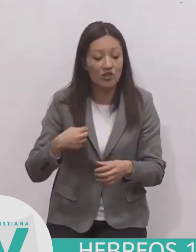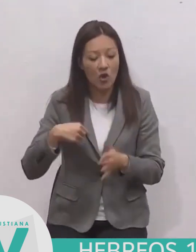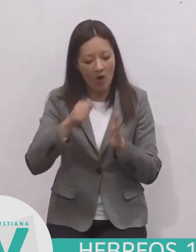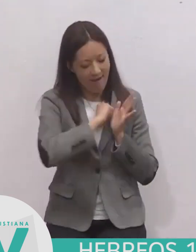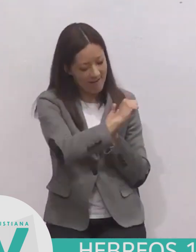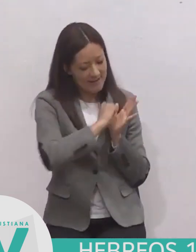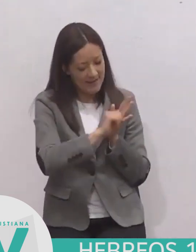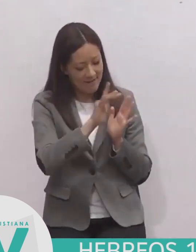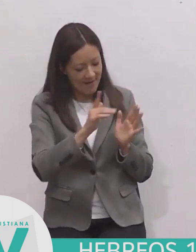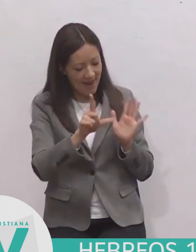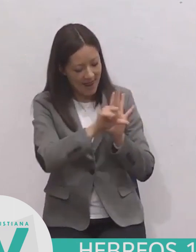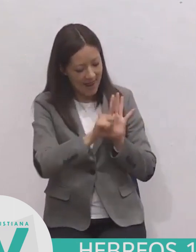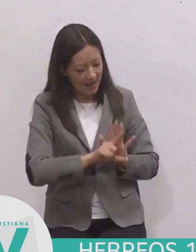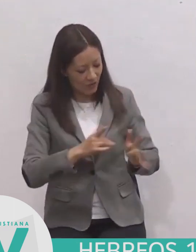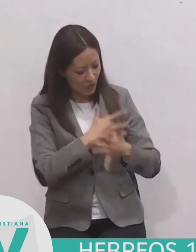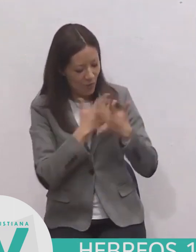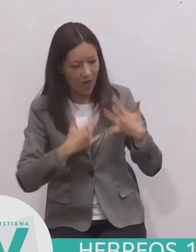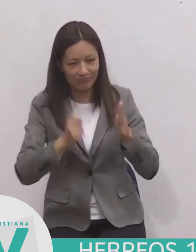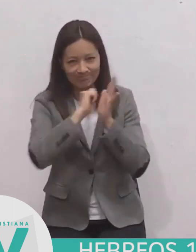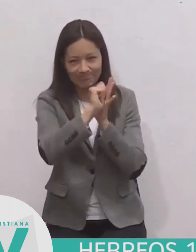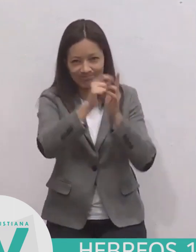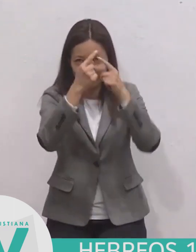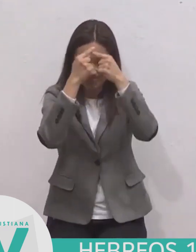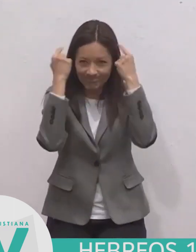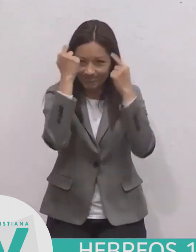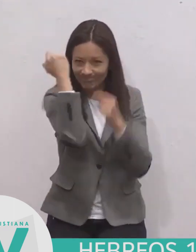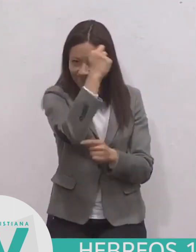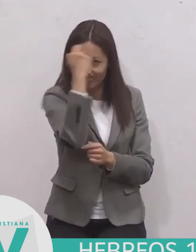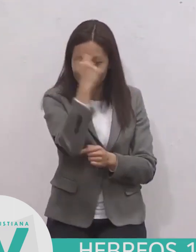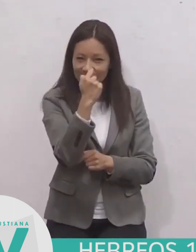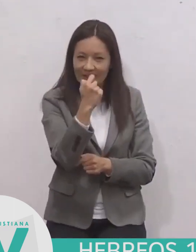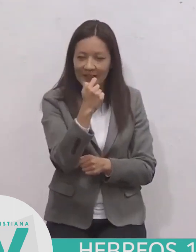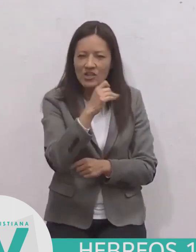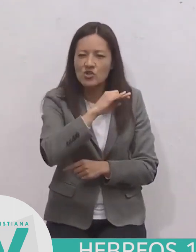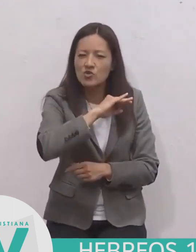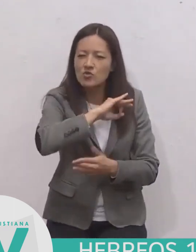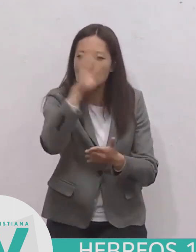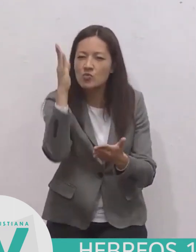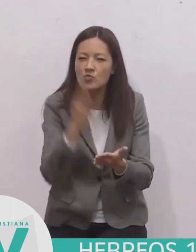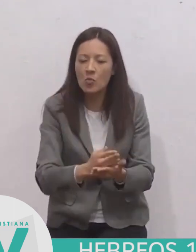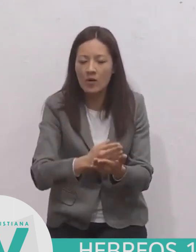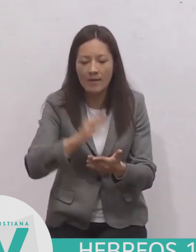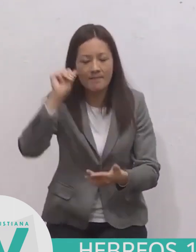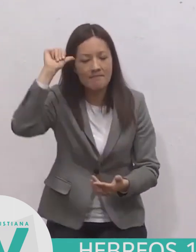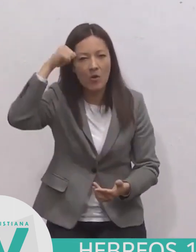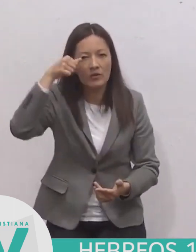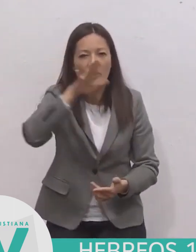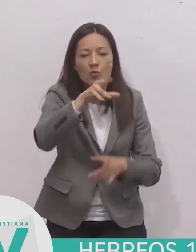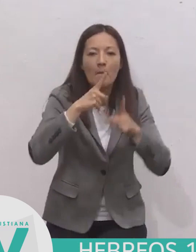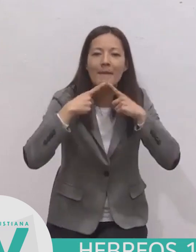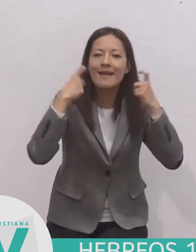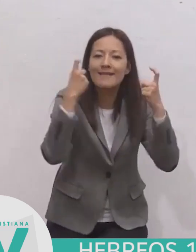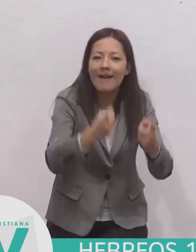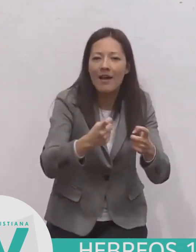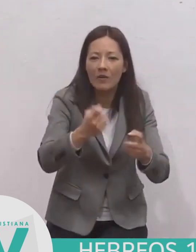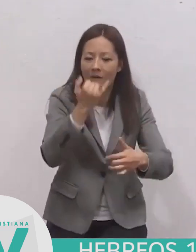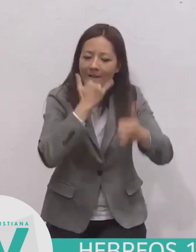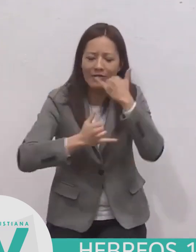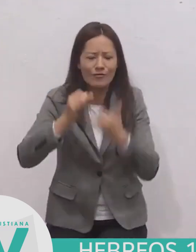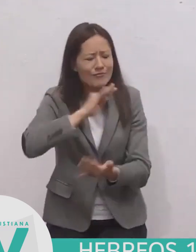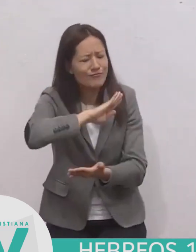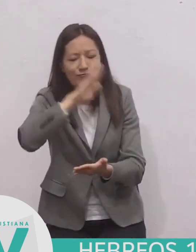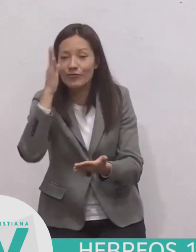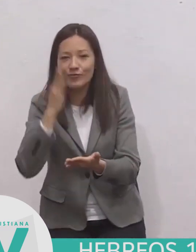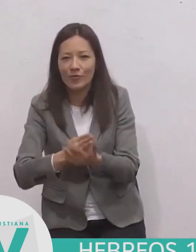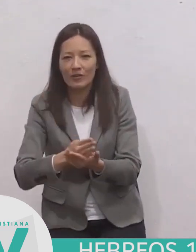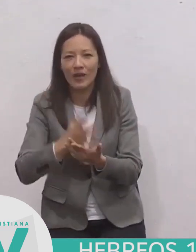sus corazones y en sus mentes las escribiré, y añade, y nunca más me acordaré de sus pecados y transgresiones,